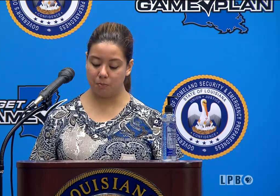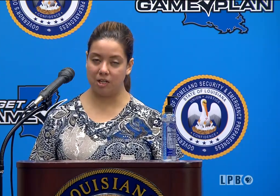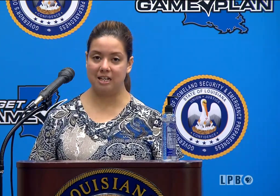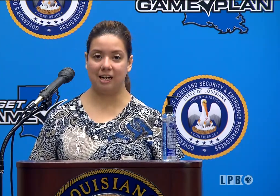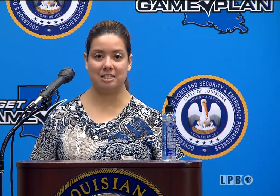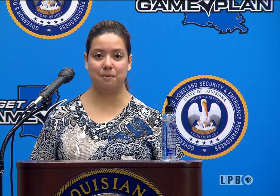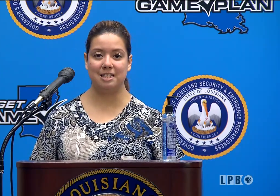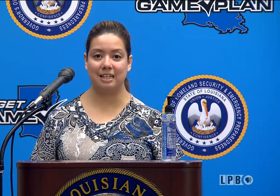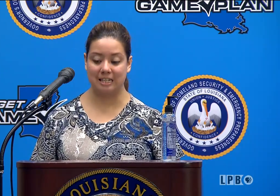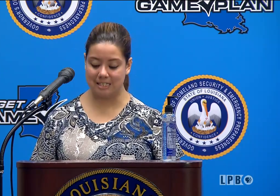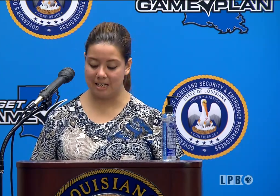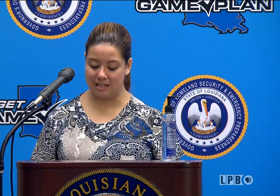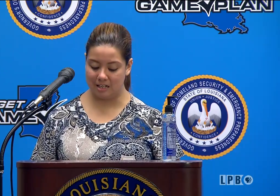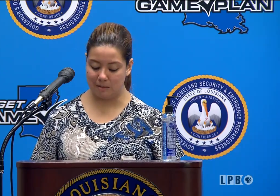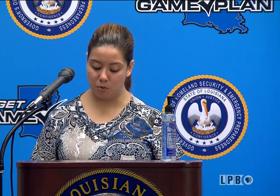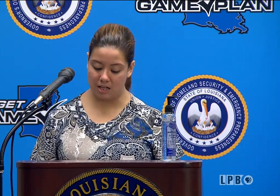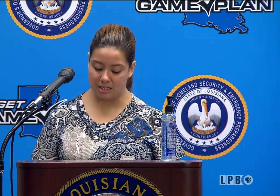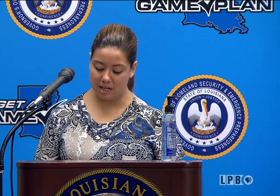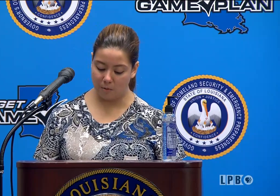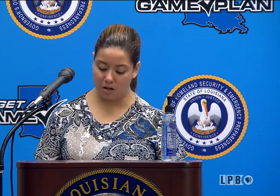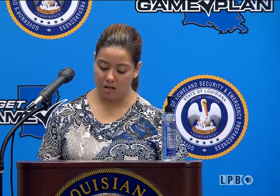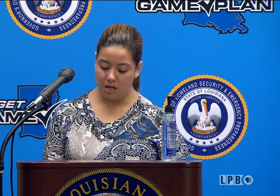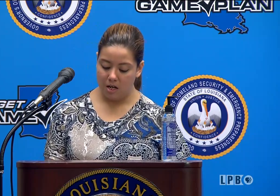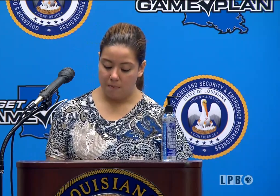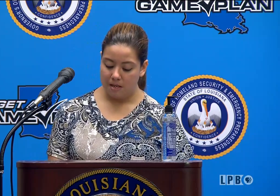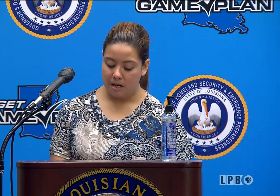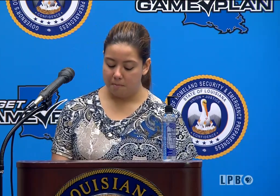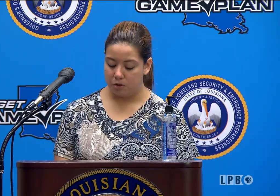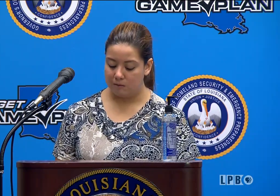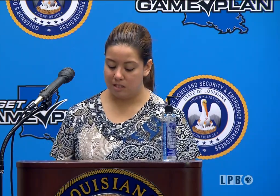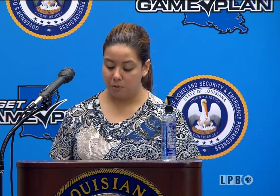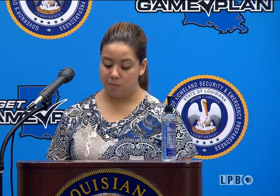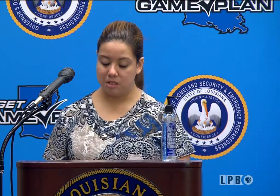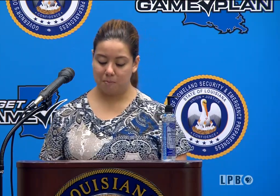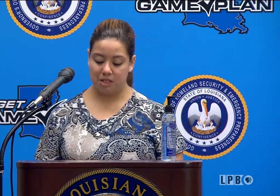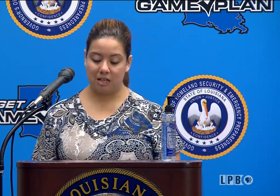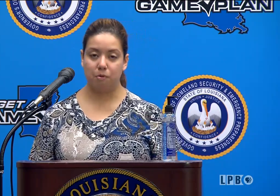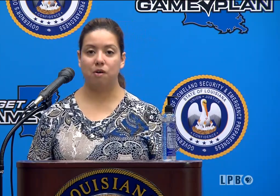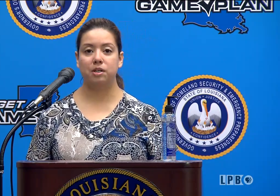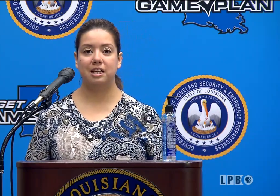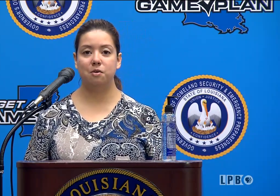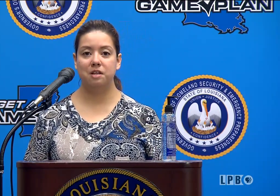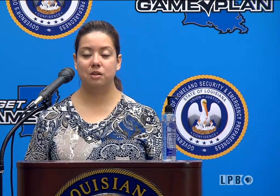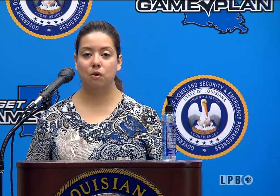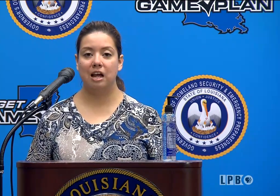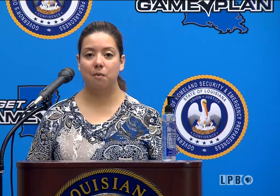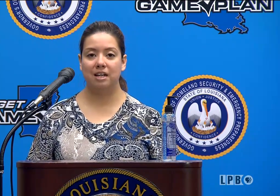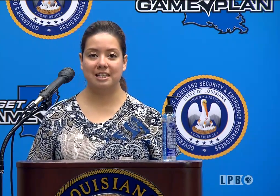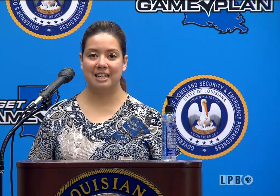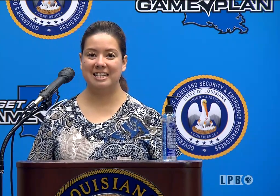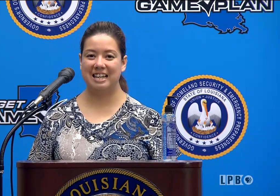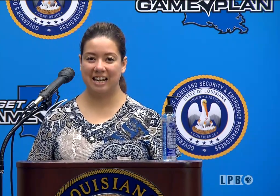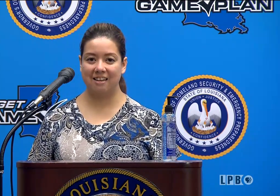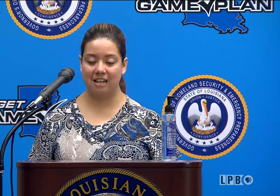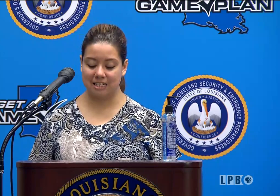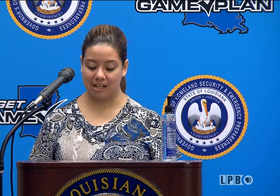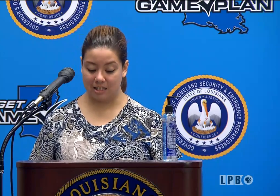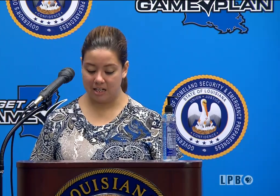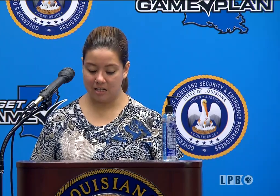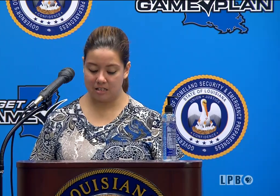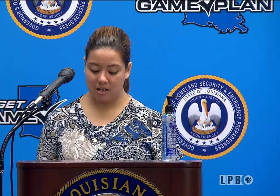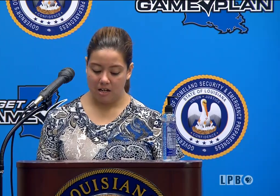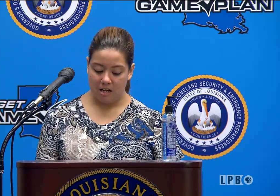más severas podrían recibir hasta 15 pulgadas de agua. Otra vez le podemos repetir que por favor tengan cuidado con la agua que esté estancada en